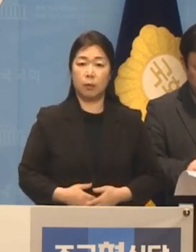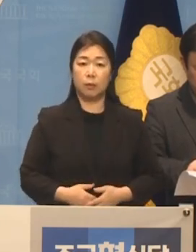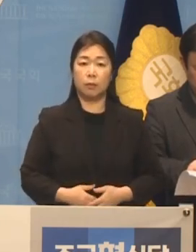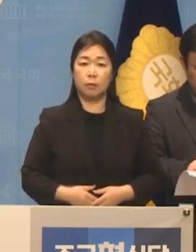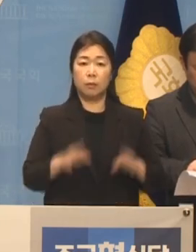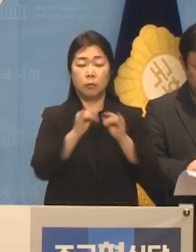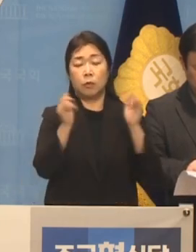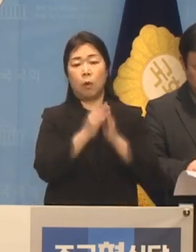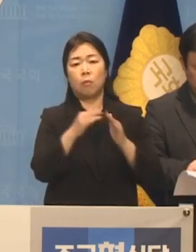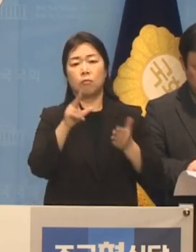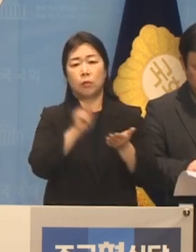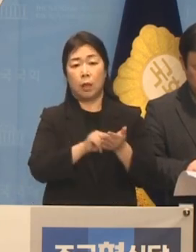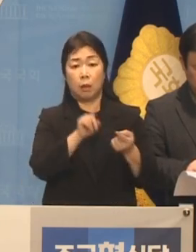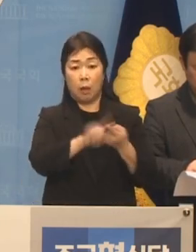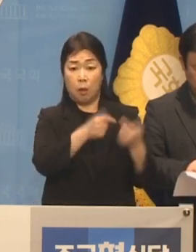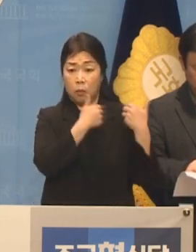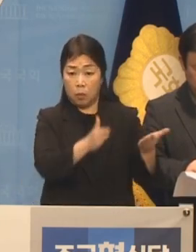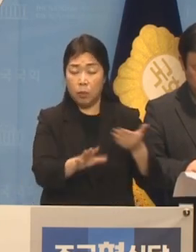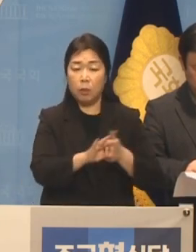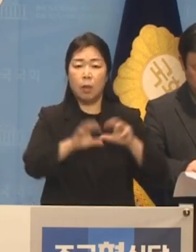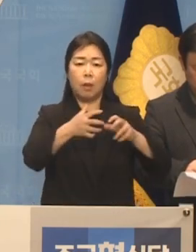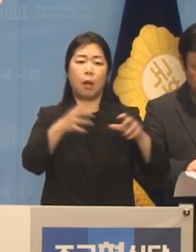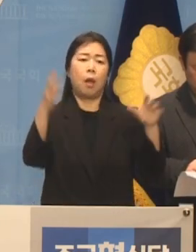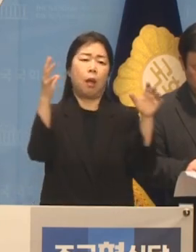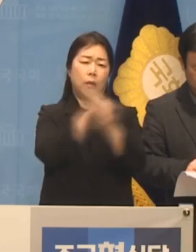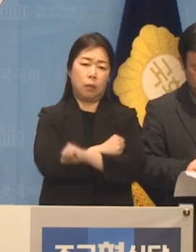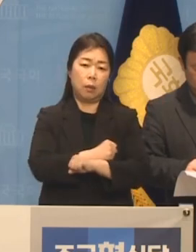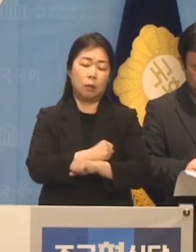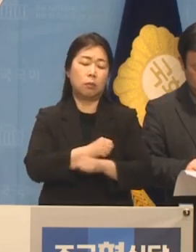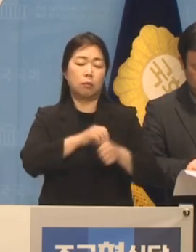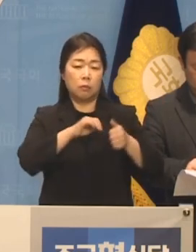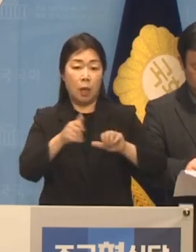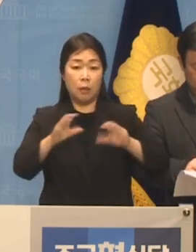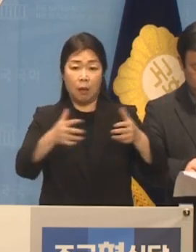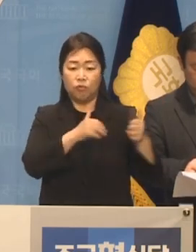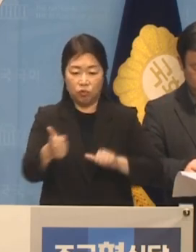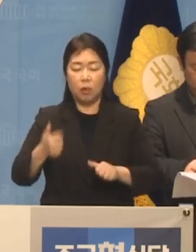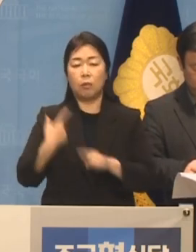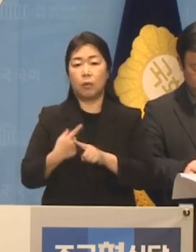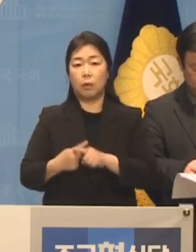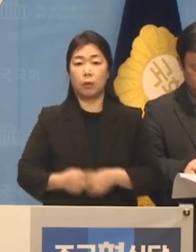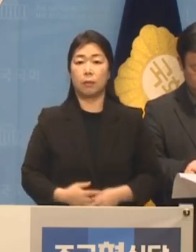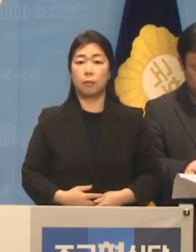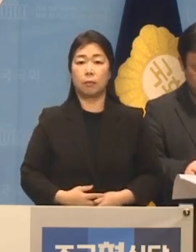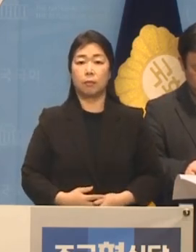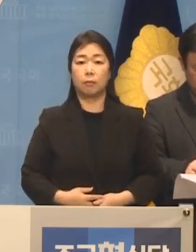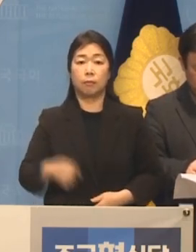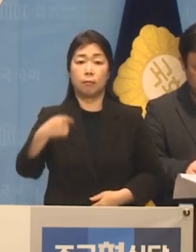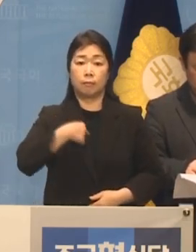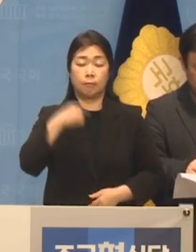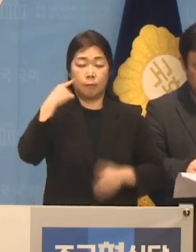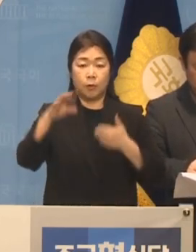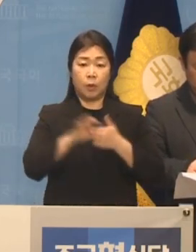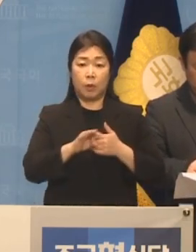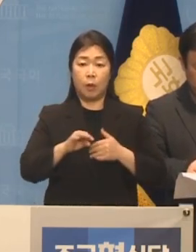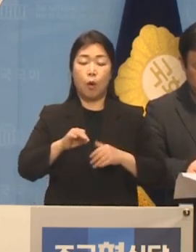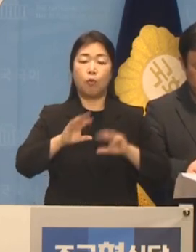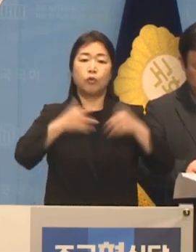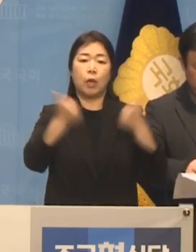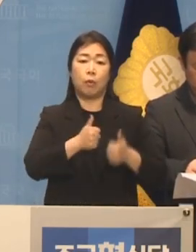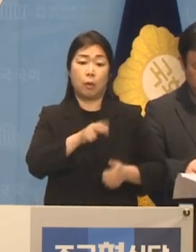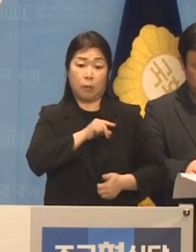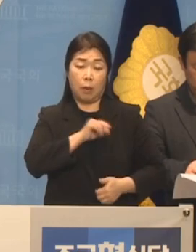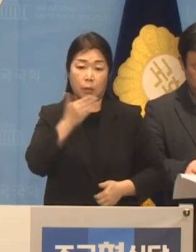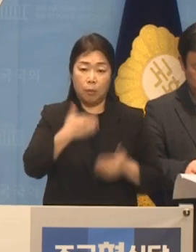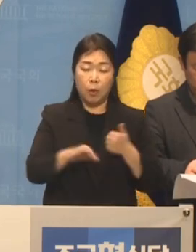이대로 방치하면 국가가 사라질 수 있습니다. 제가 국회의원이 되면 윤석열 정권을 조기 종식시키는